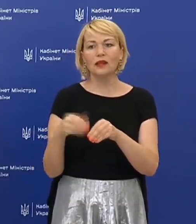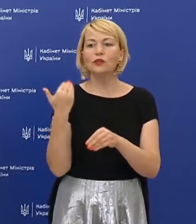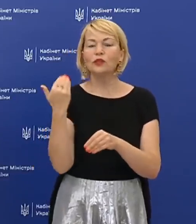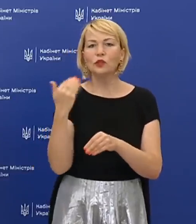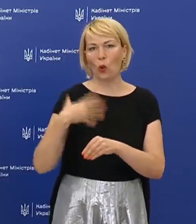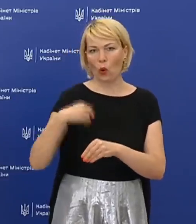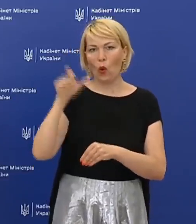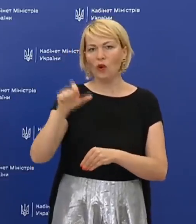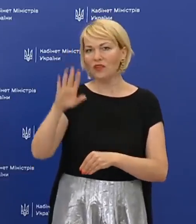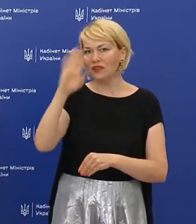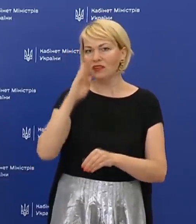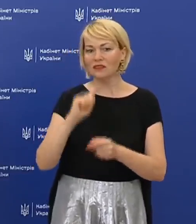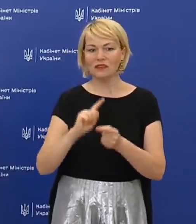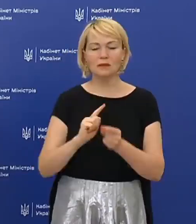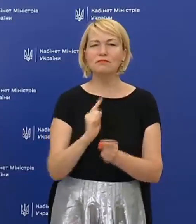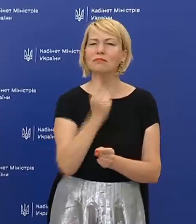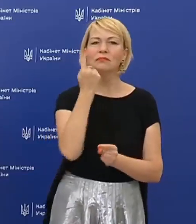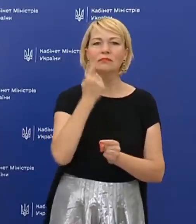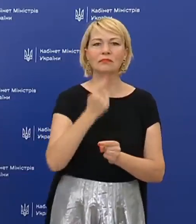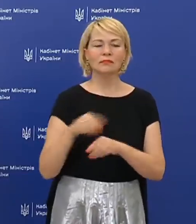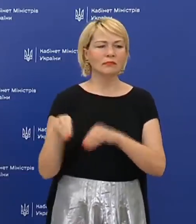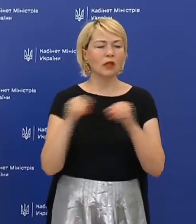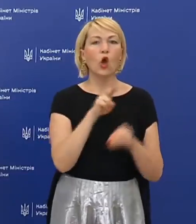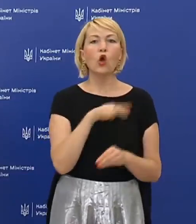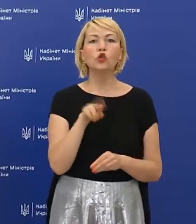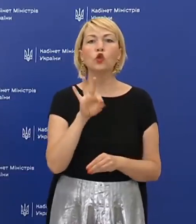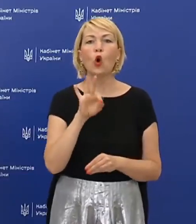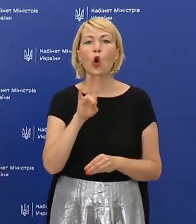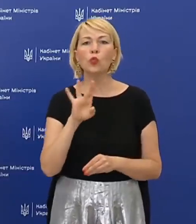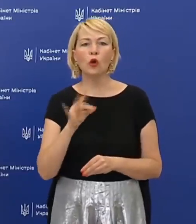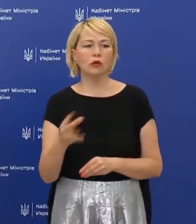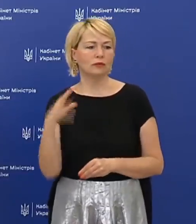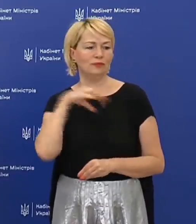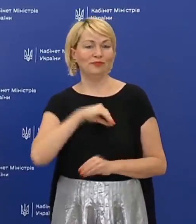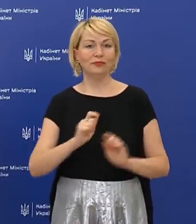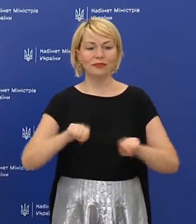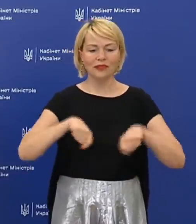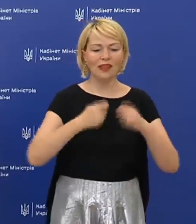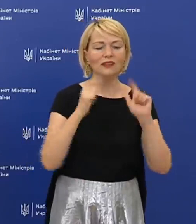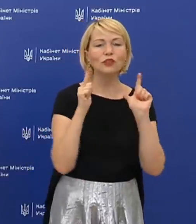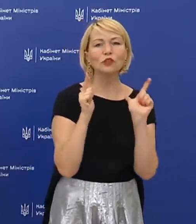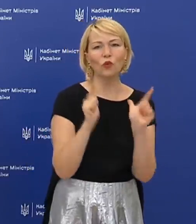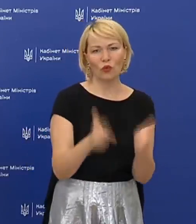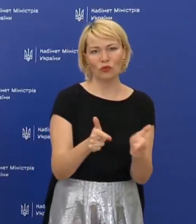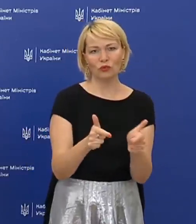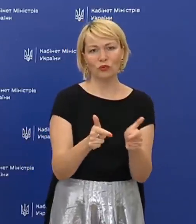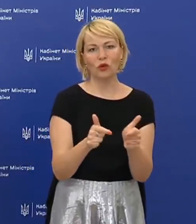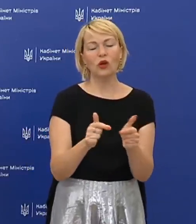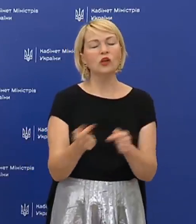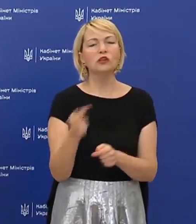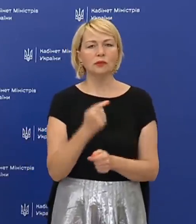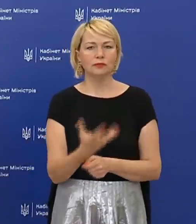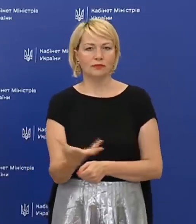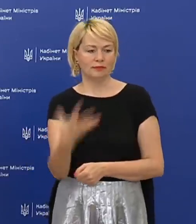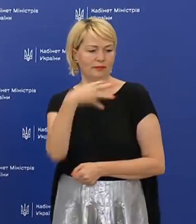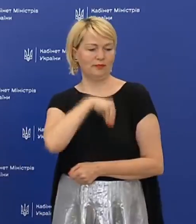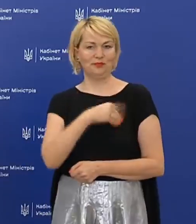цього львів'янина, який став донором, що вони дали згоду на відповідно, щоб він став